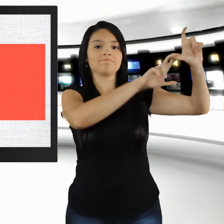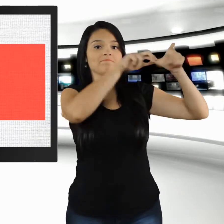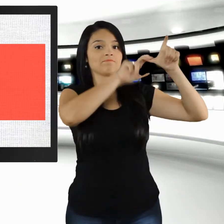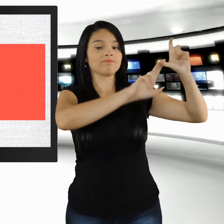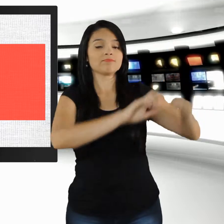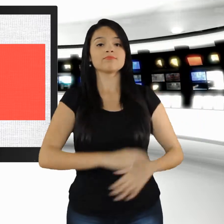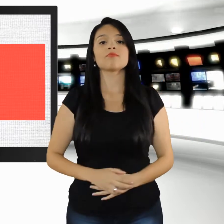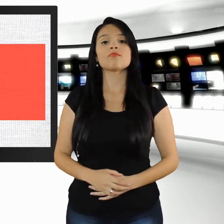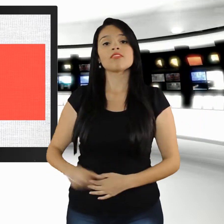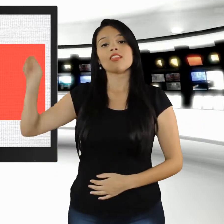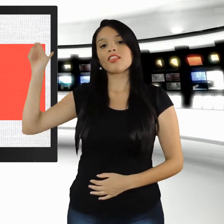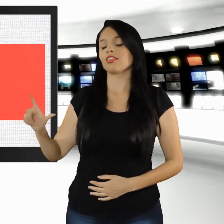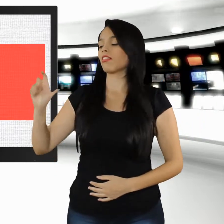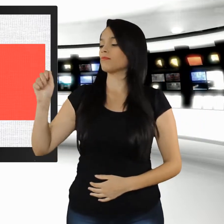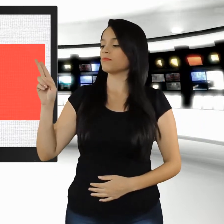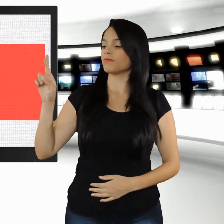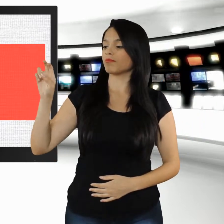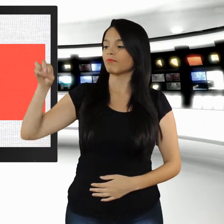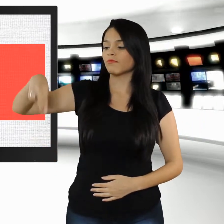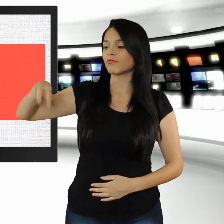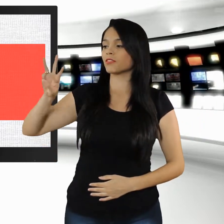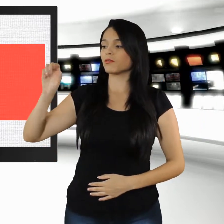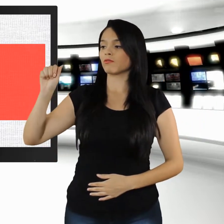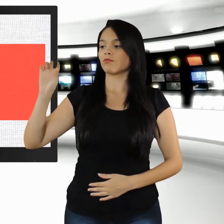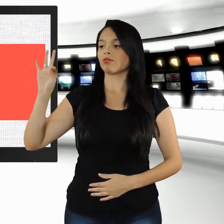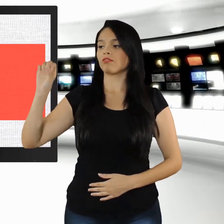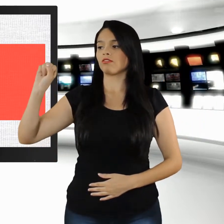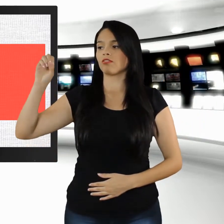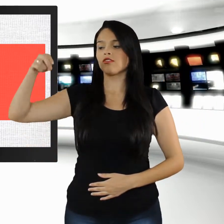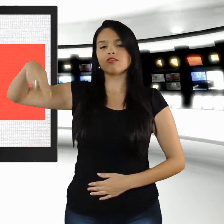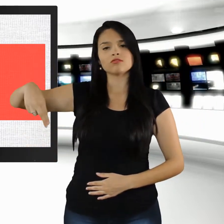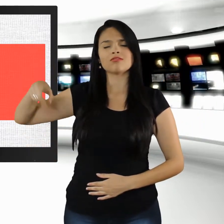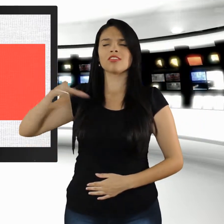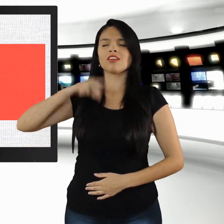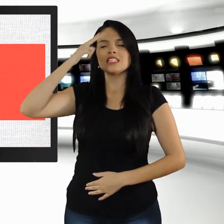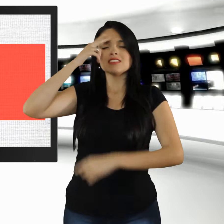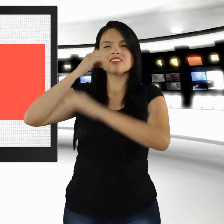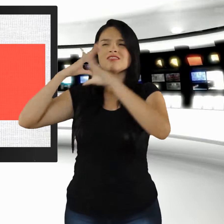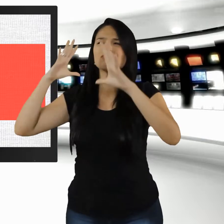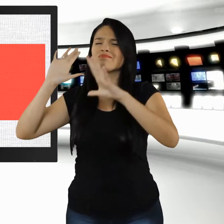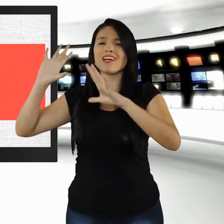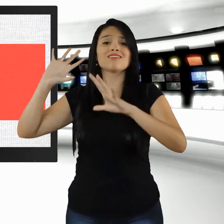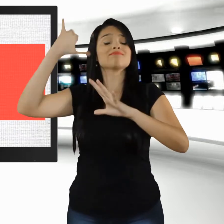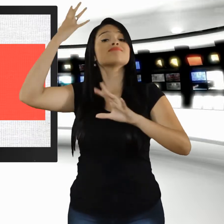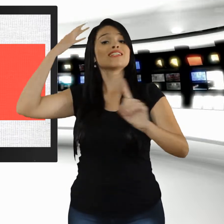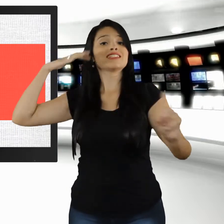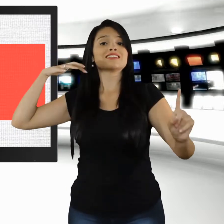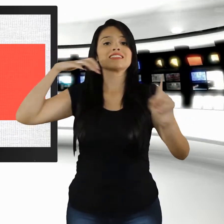pareciam ter desaparecidos após um acidente de trânsito em 2000 que a deixou parcialmente paralisada da cintura para baixo perdendo